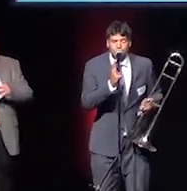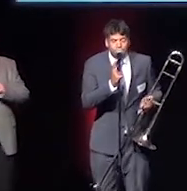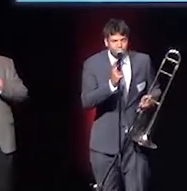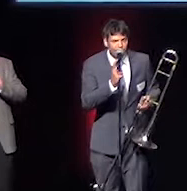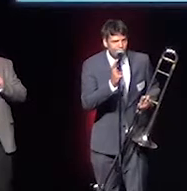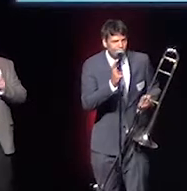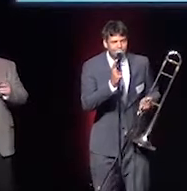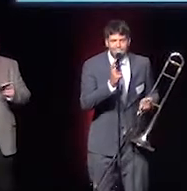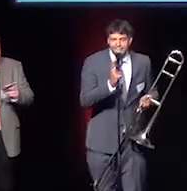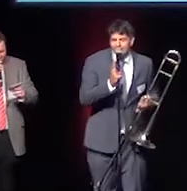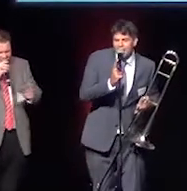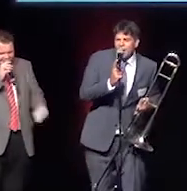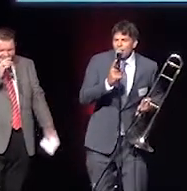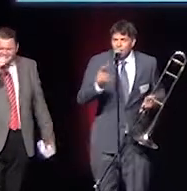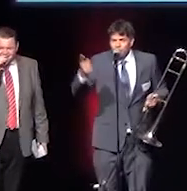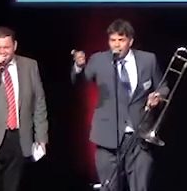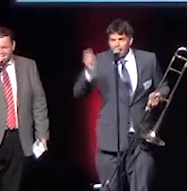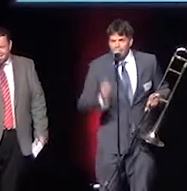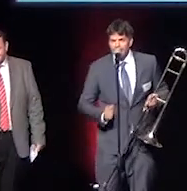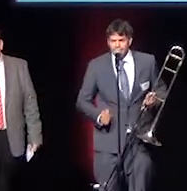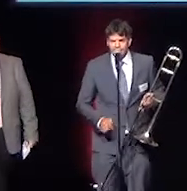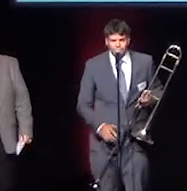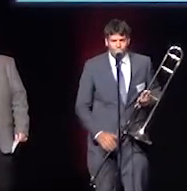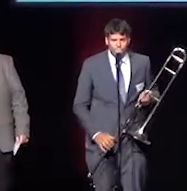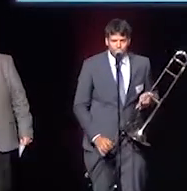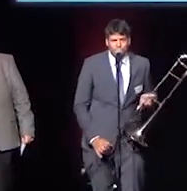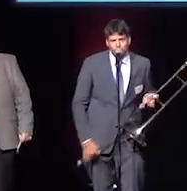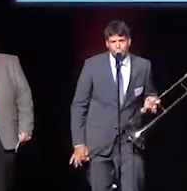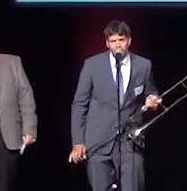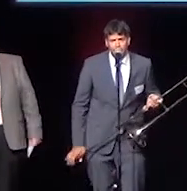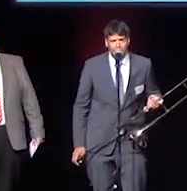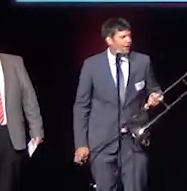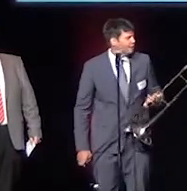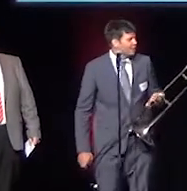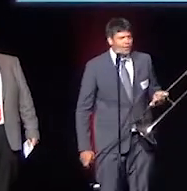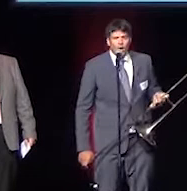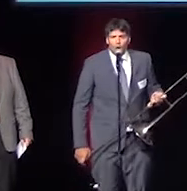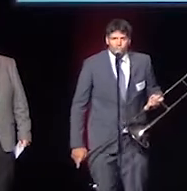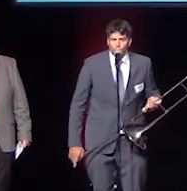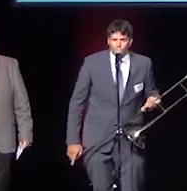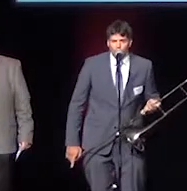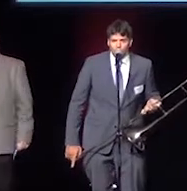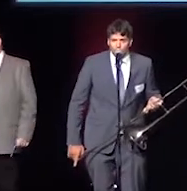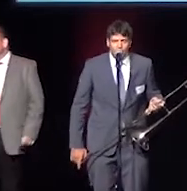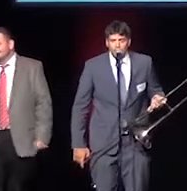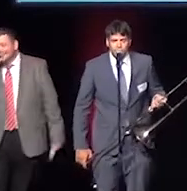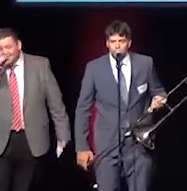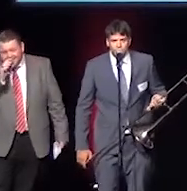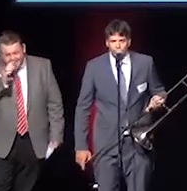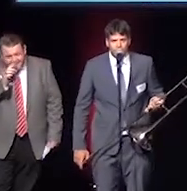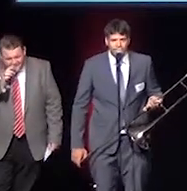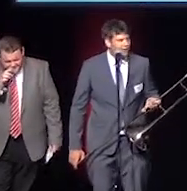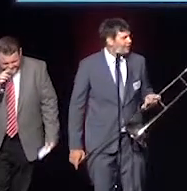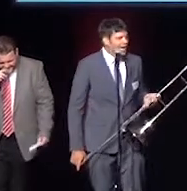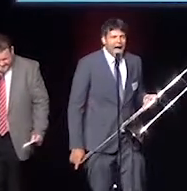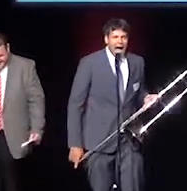Sozialverband, SoVD. Kommt alle in den SoVD. SoVD. Oh, can't you